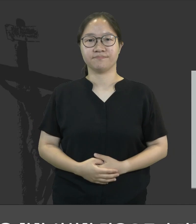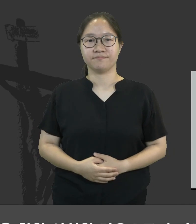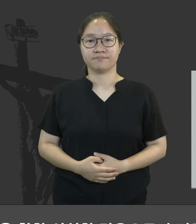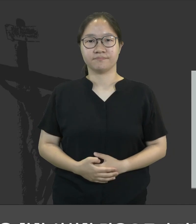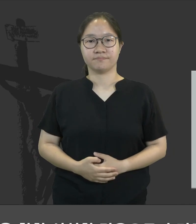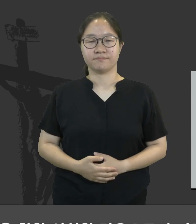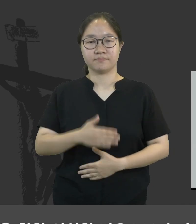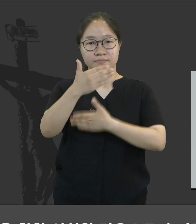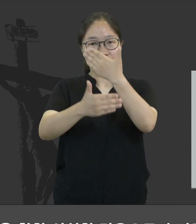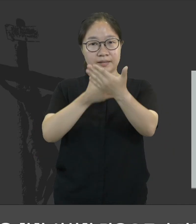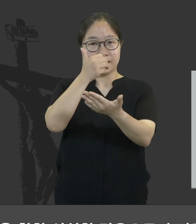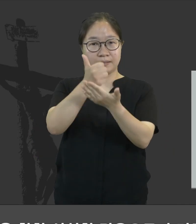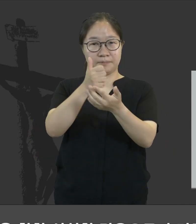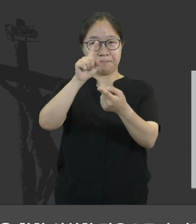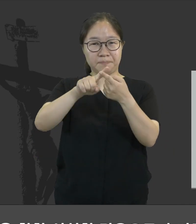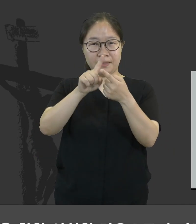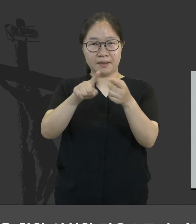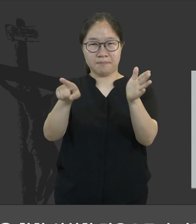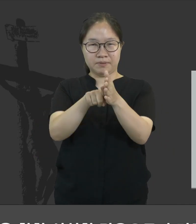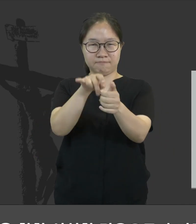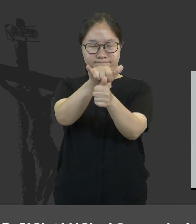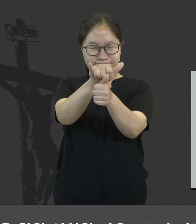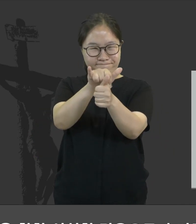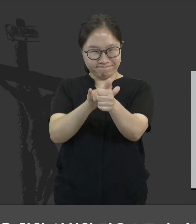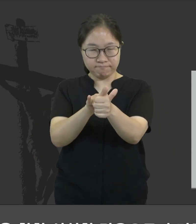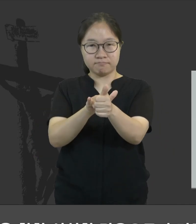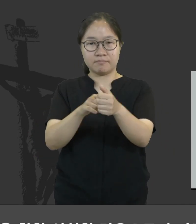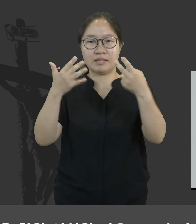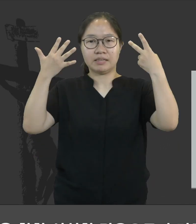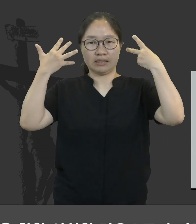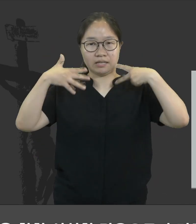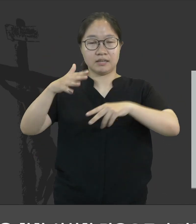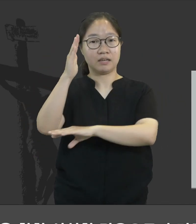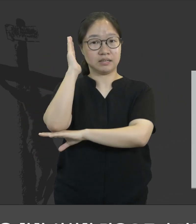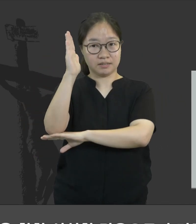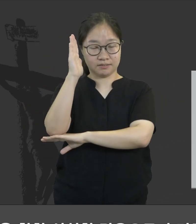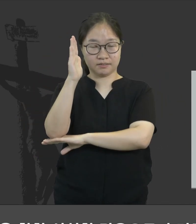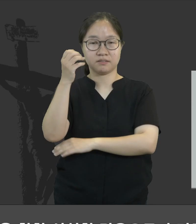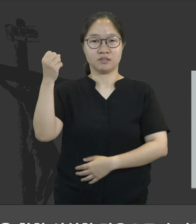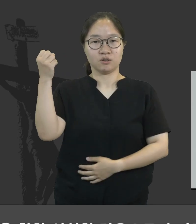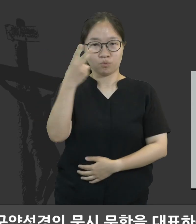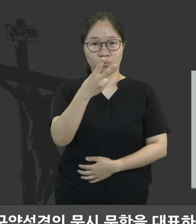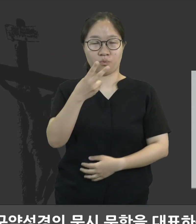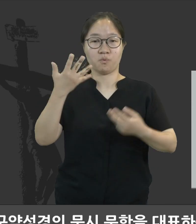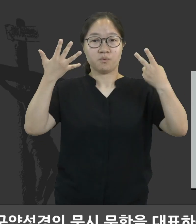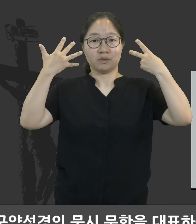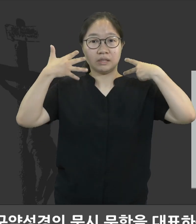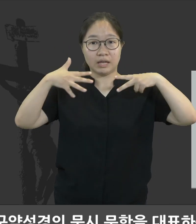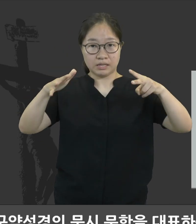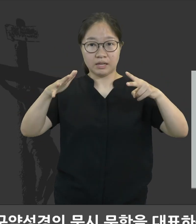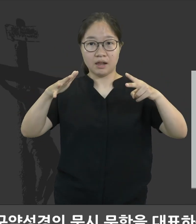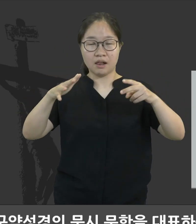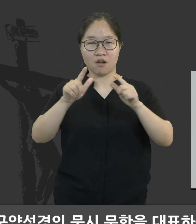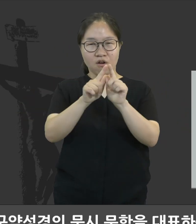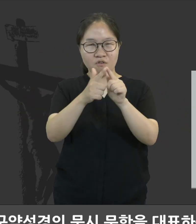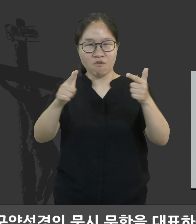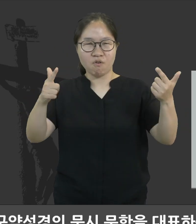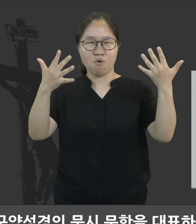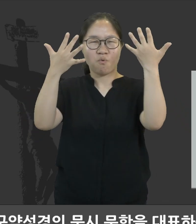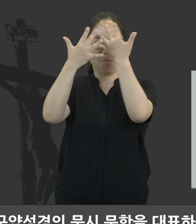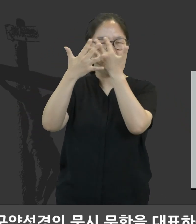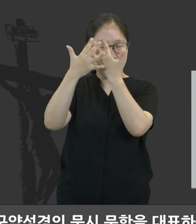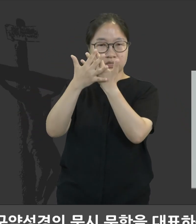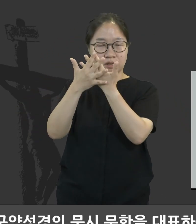향한 신실한 믿음으로 승리하는 다니엘의 이야기를 살펴보고 구약 성경의 묵시문학을 대표하는 다니엘의